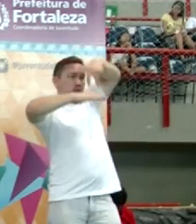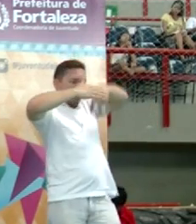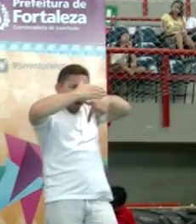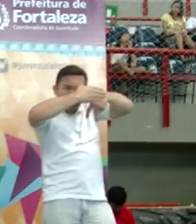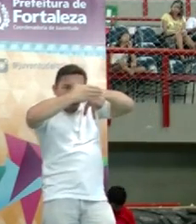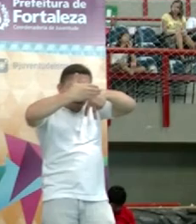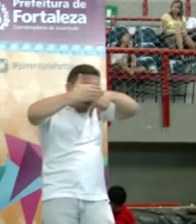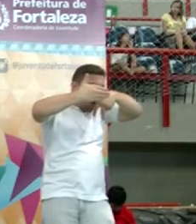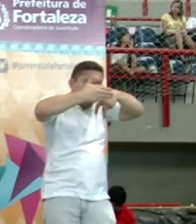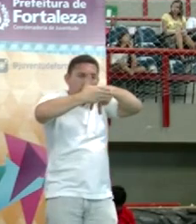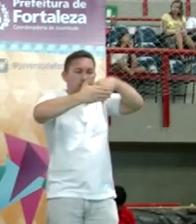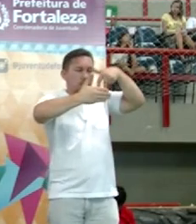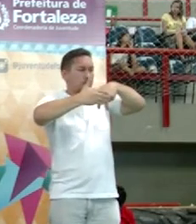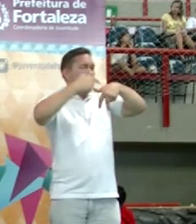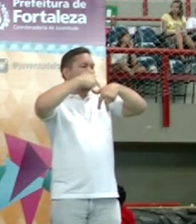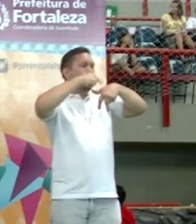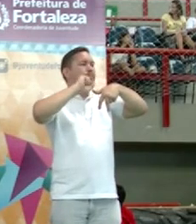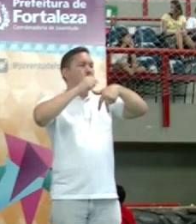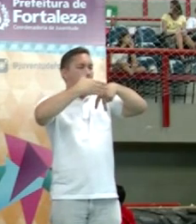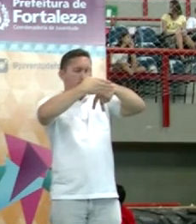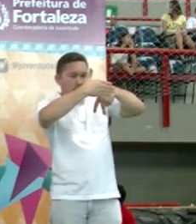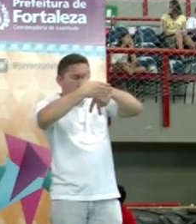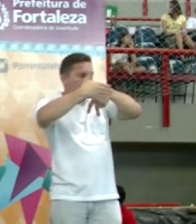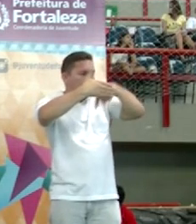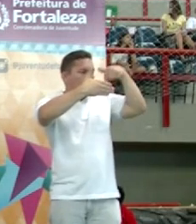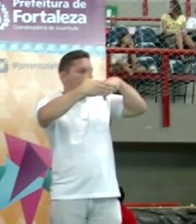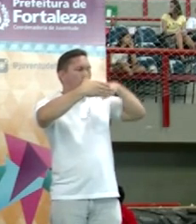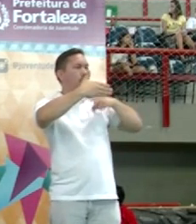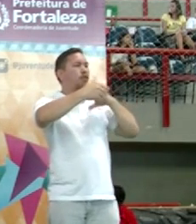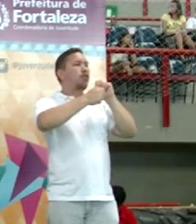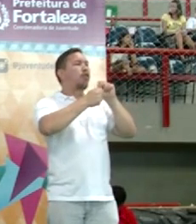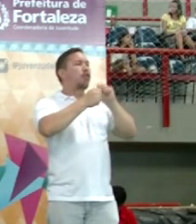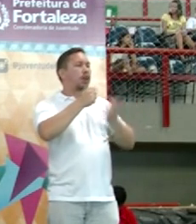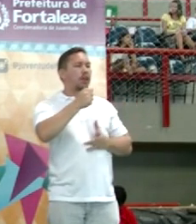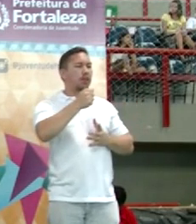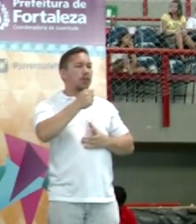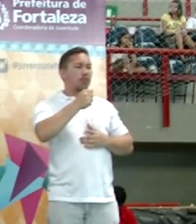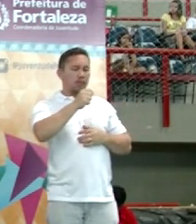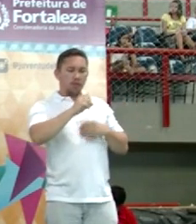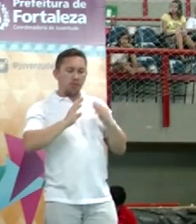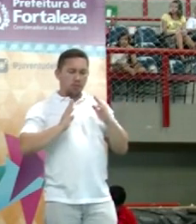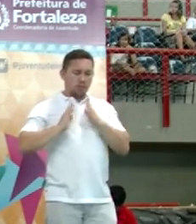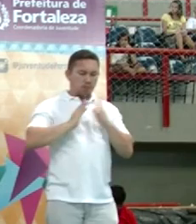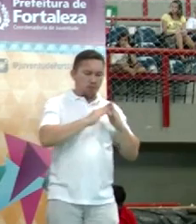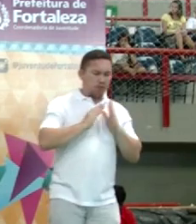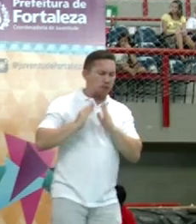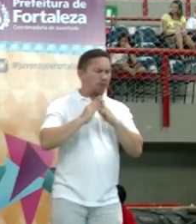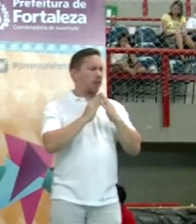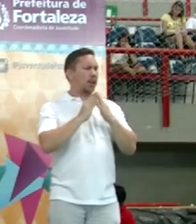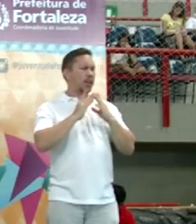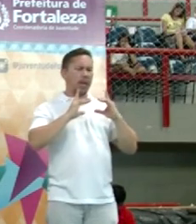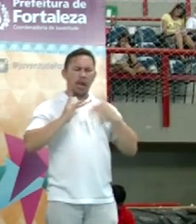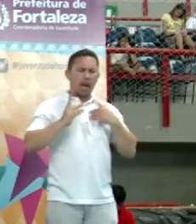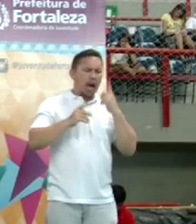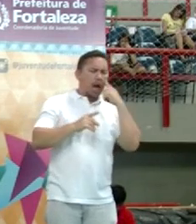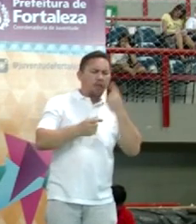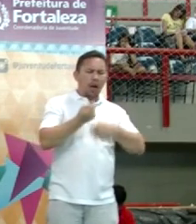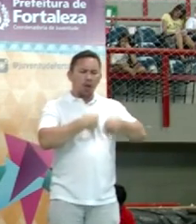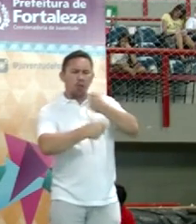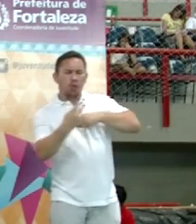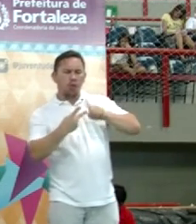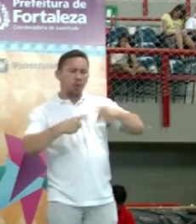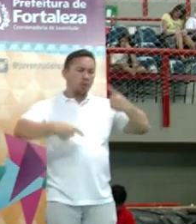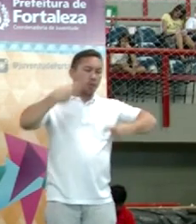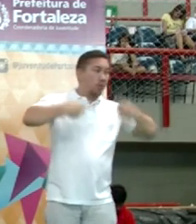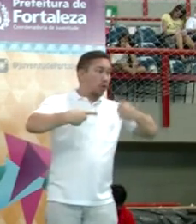muro, tá? E é dentro do muro que eles vão construir a estrutura deles, econômica, política e tal. Como eles